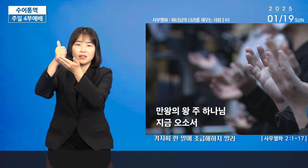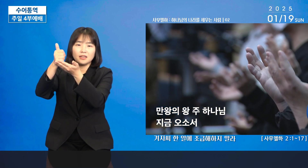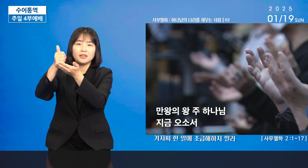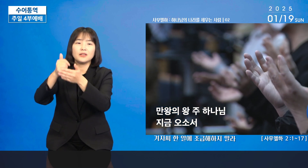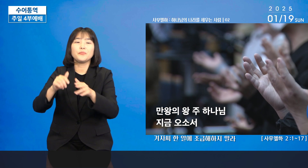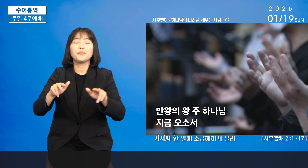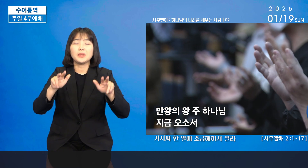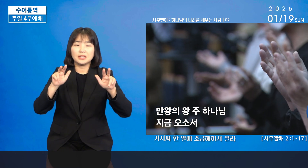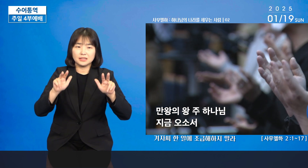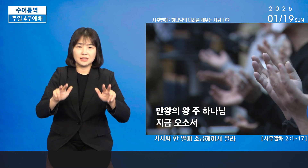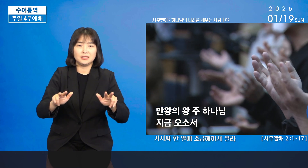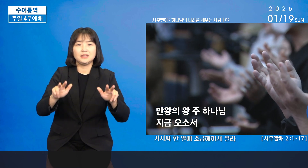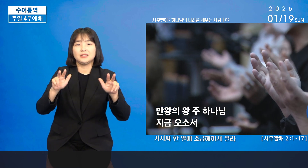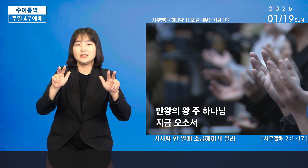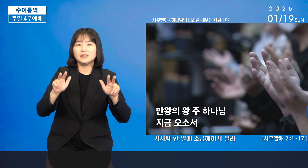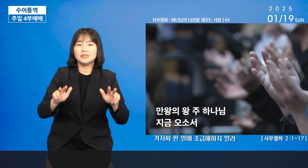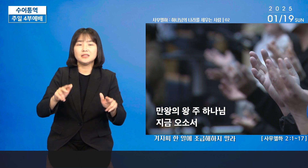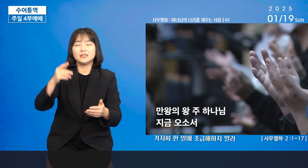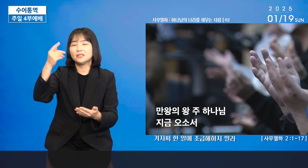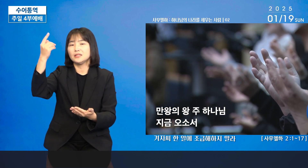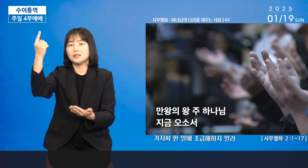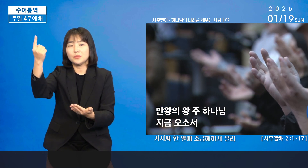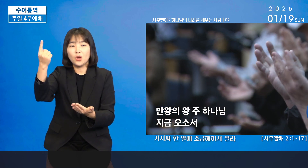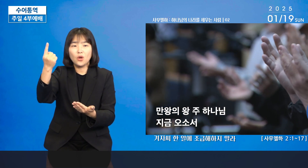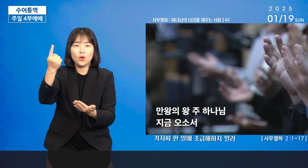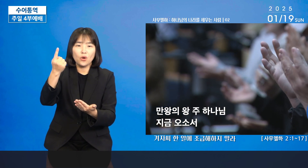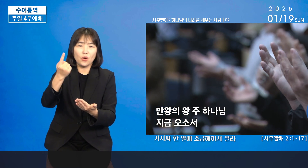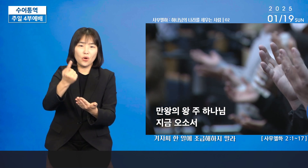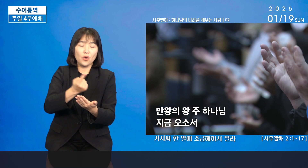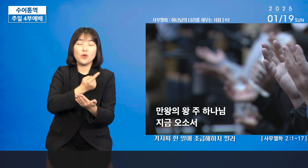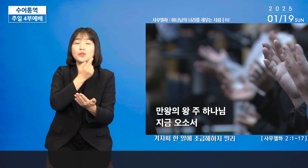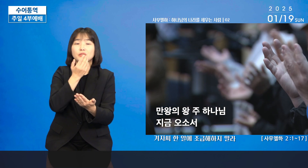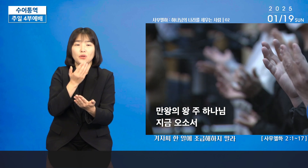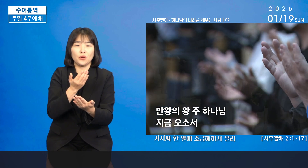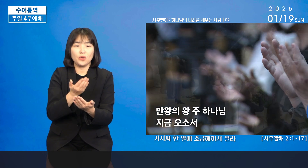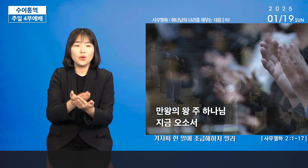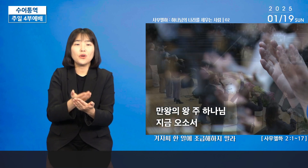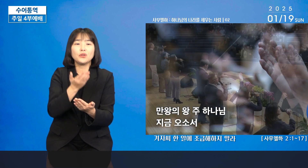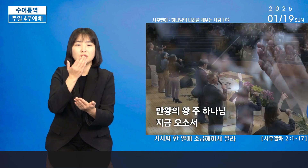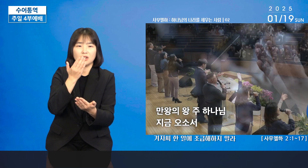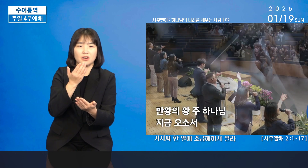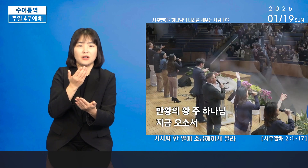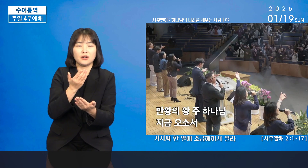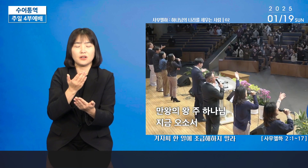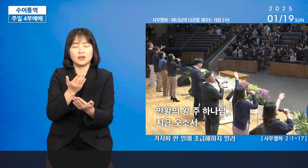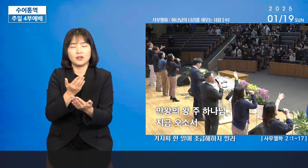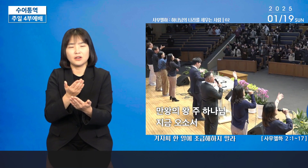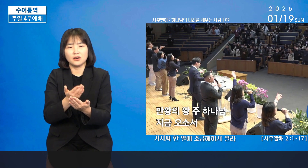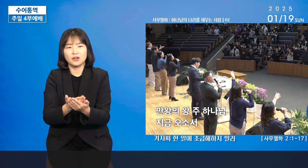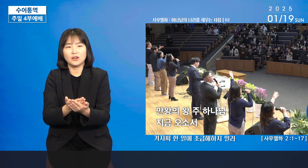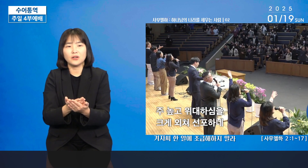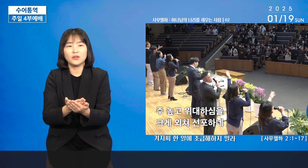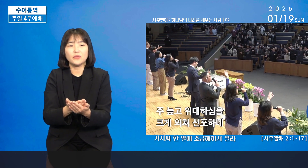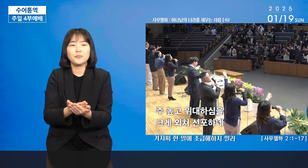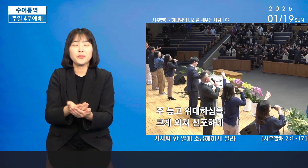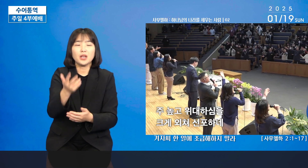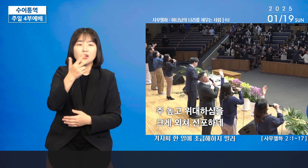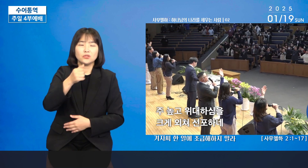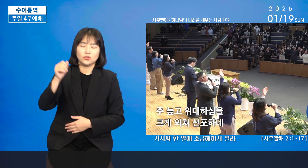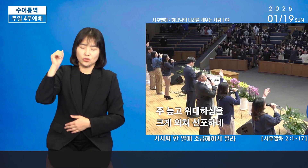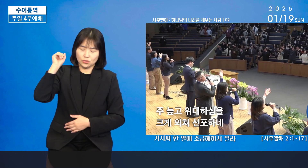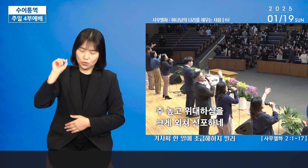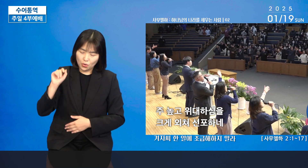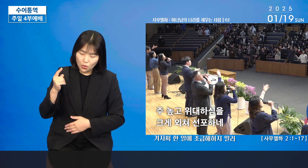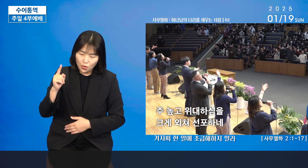하나님 지금 주 높고 위대하심을 크게 외쳐 선포하네.